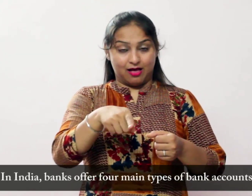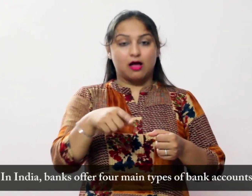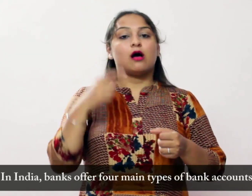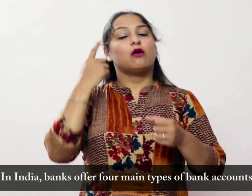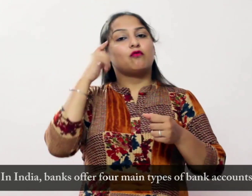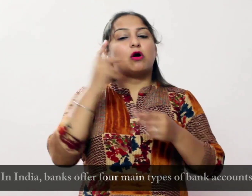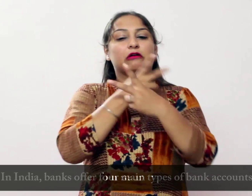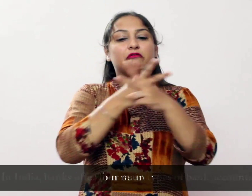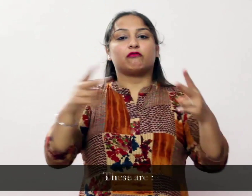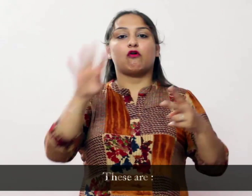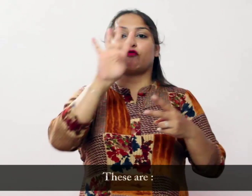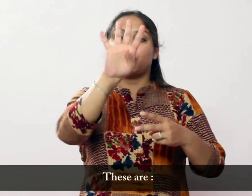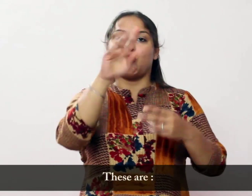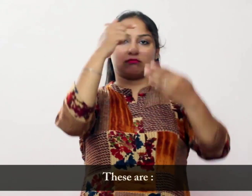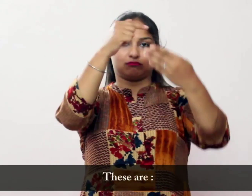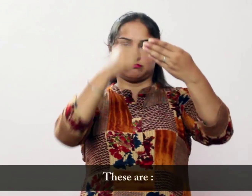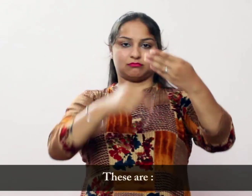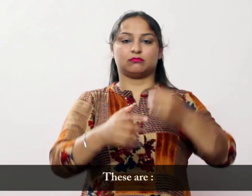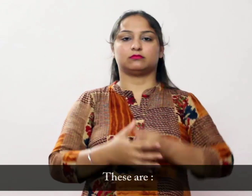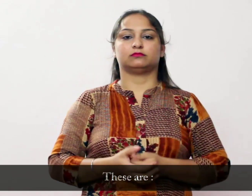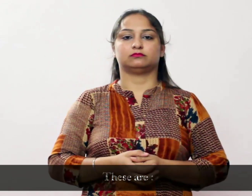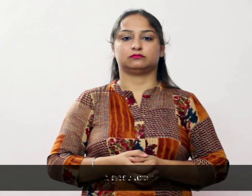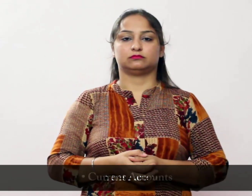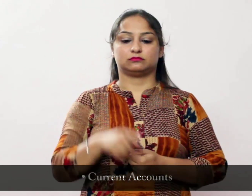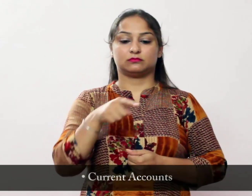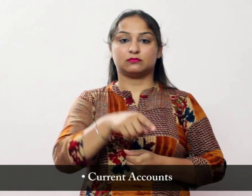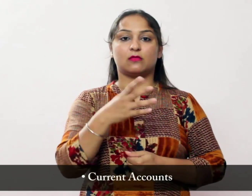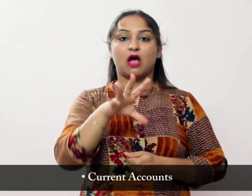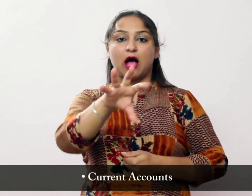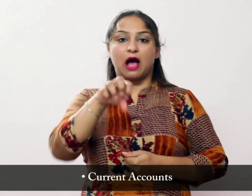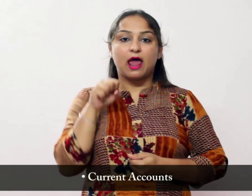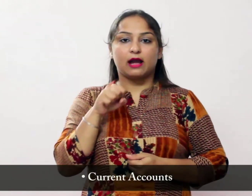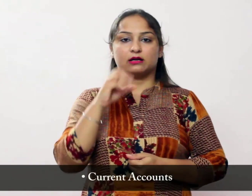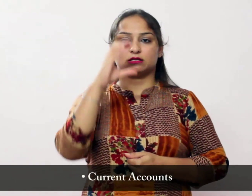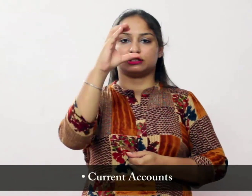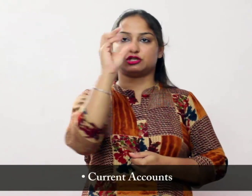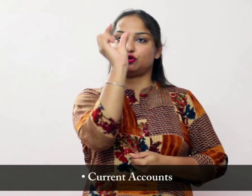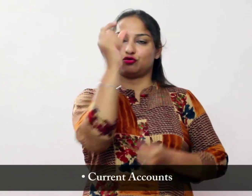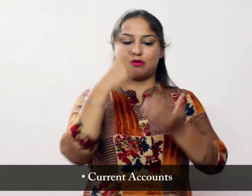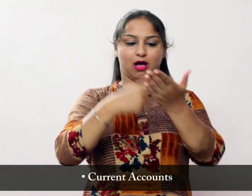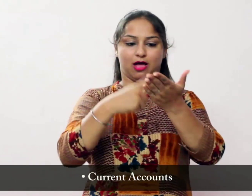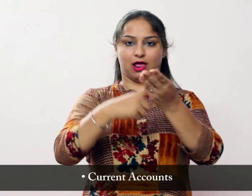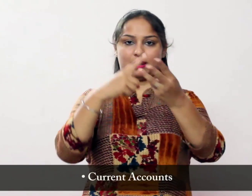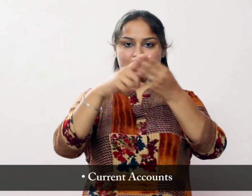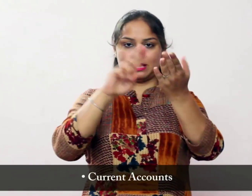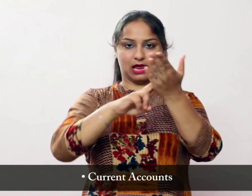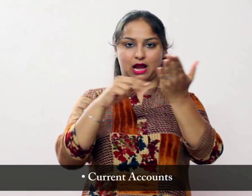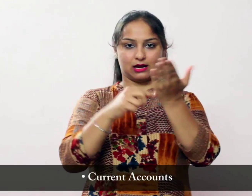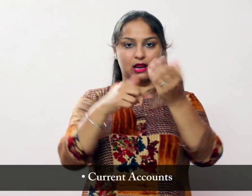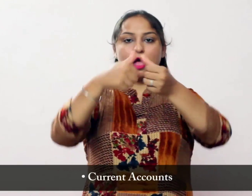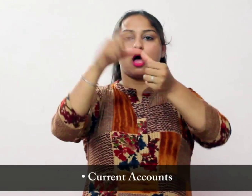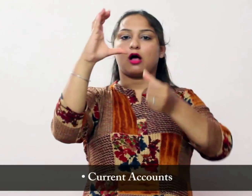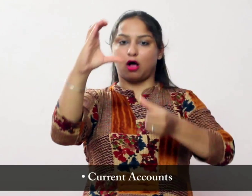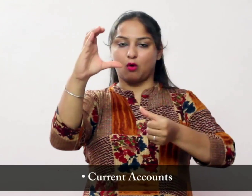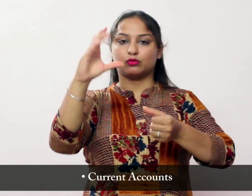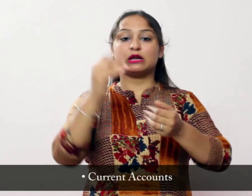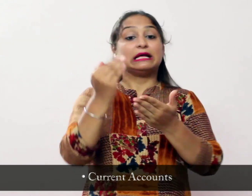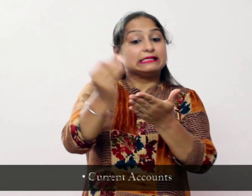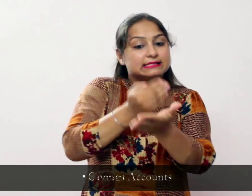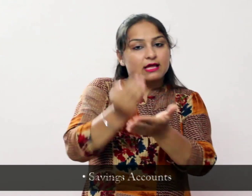के बैंक खाते प्रदान करते हैं। वो हैं चालू खाता, बचत खाता,